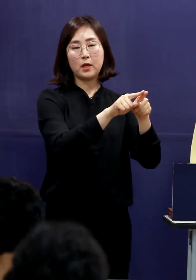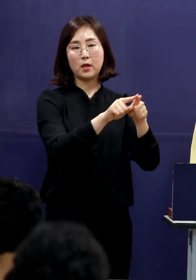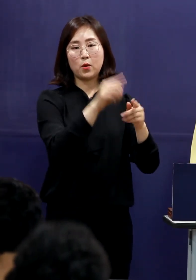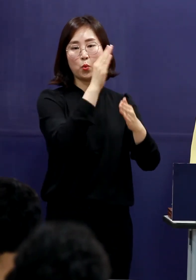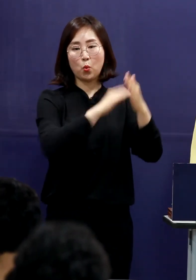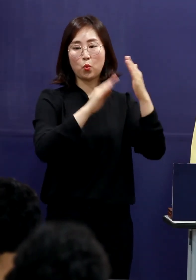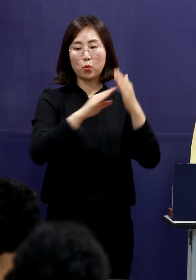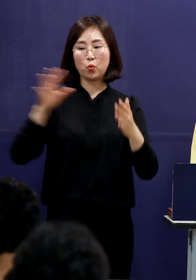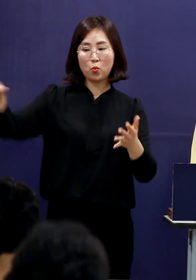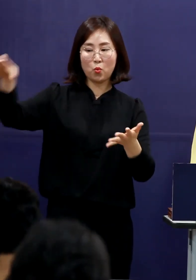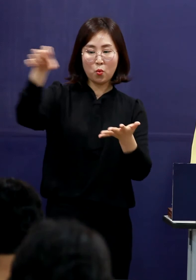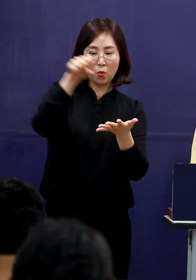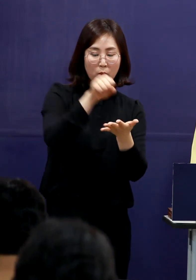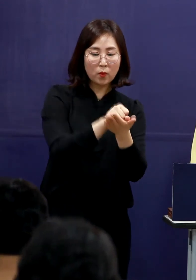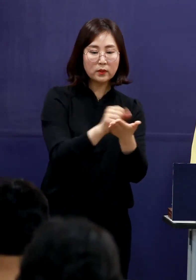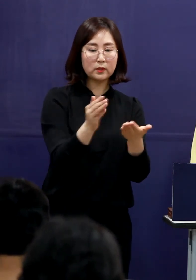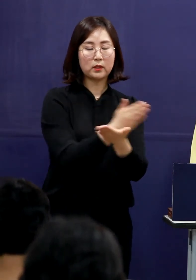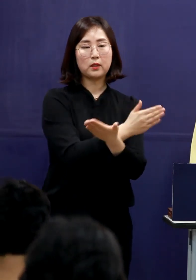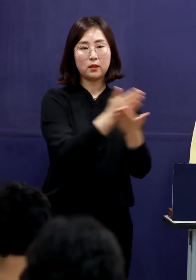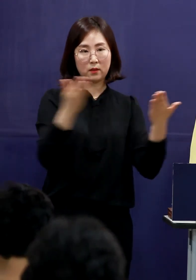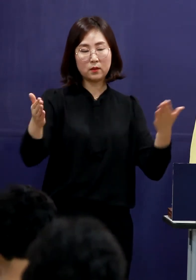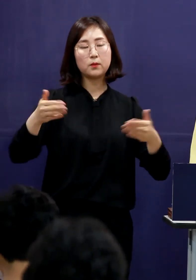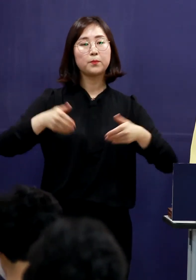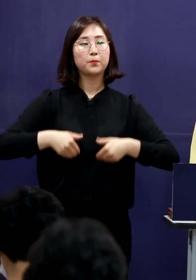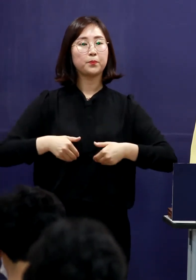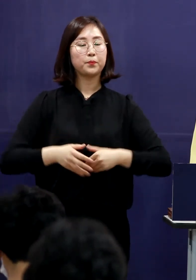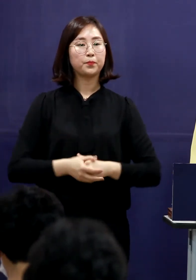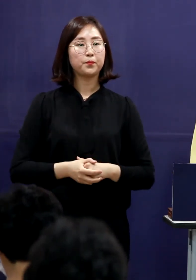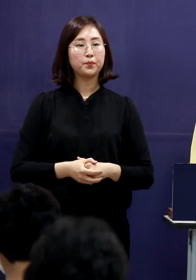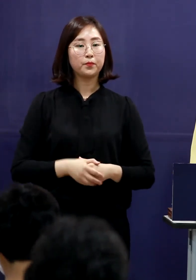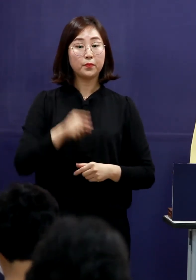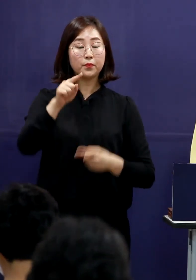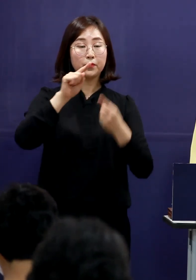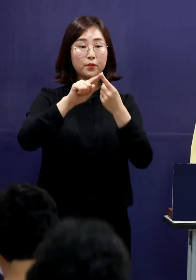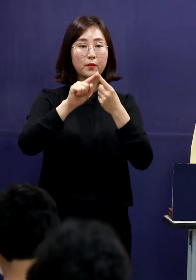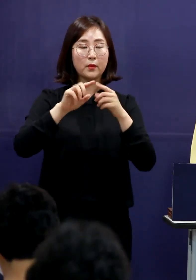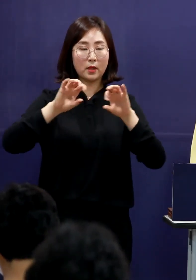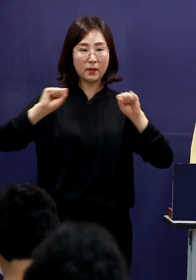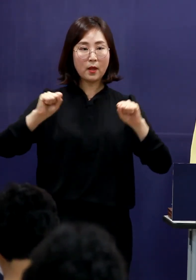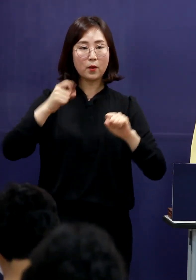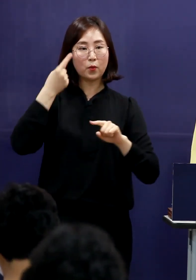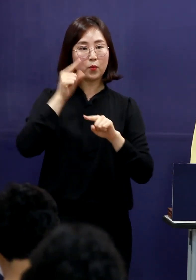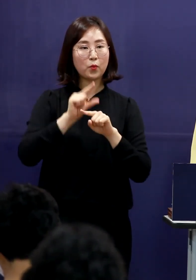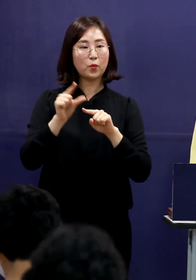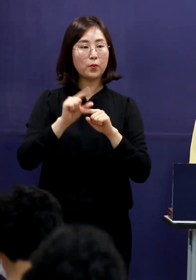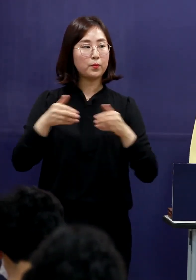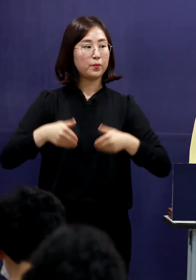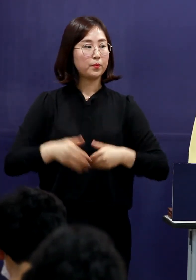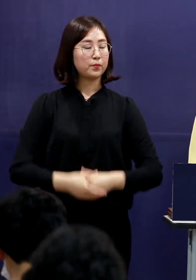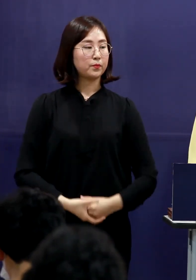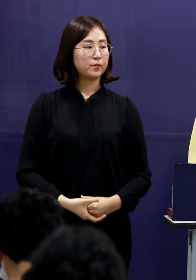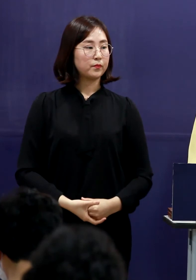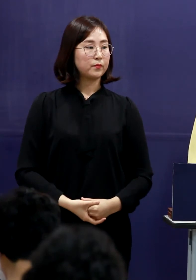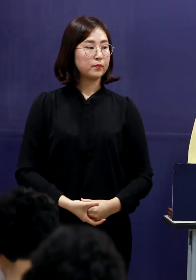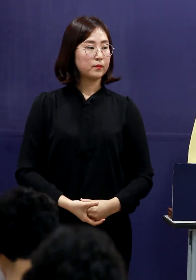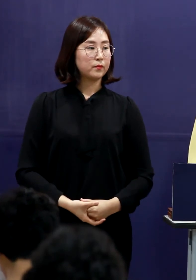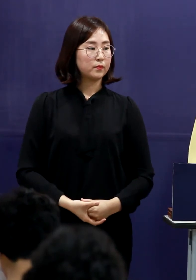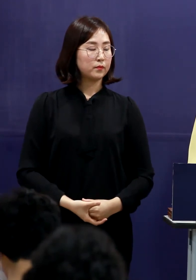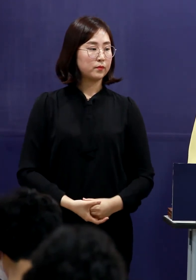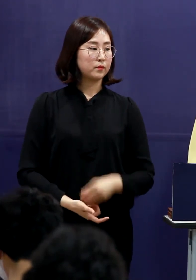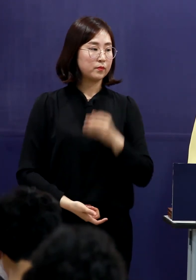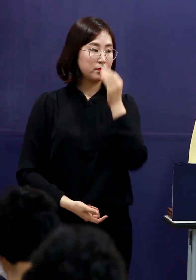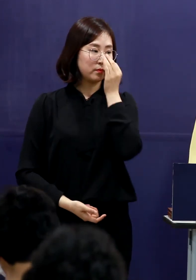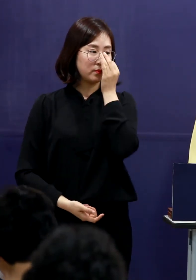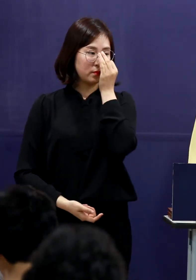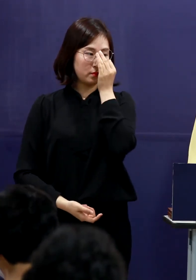있기 때문에 이 부분에 대해서는 별도로 좀 검토를 해보도록 하겠습니다. 네, 김주찬